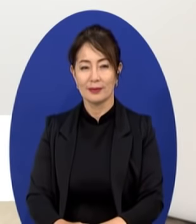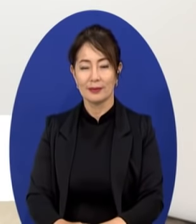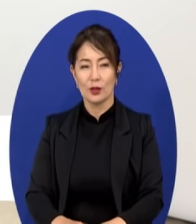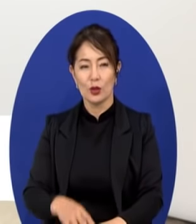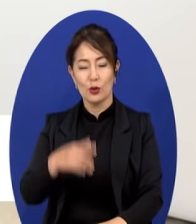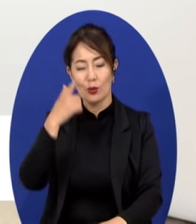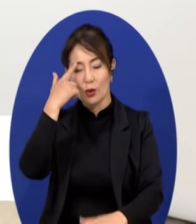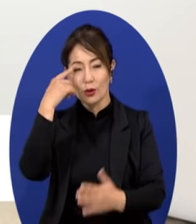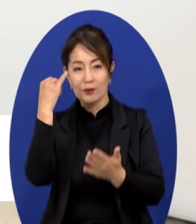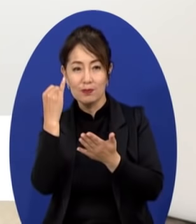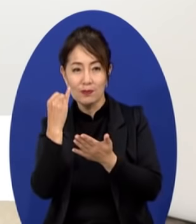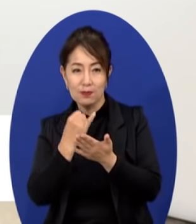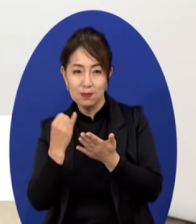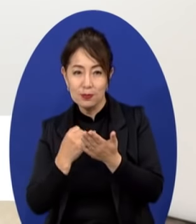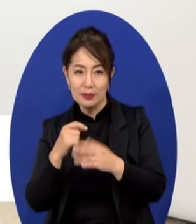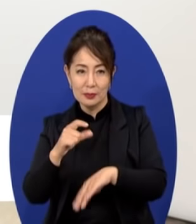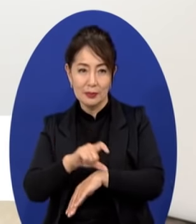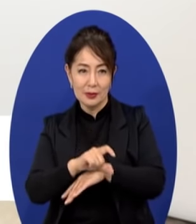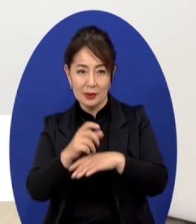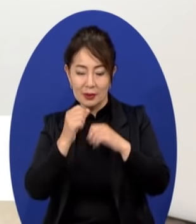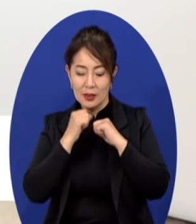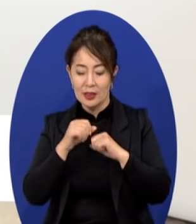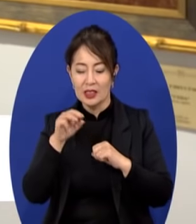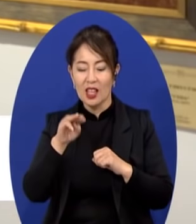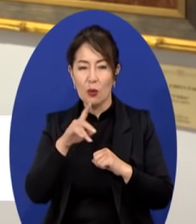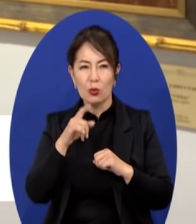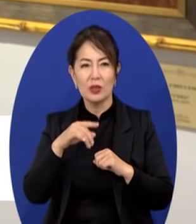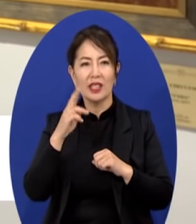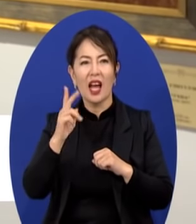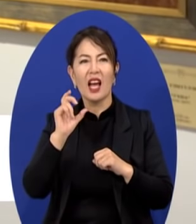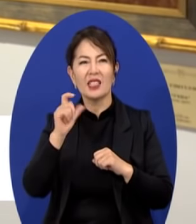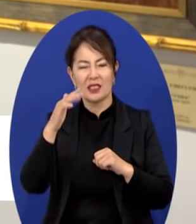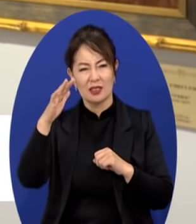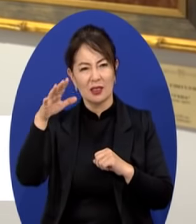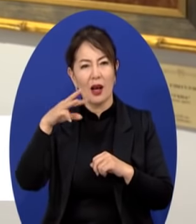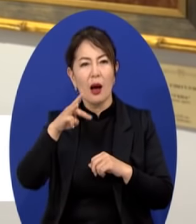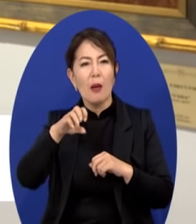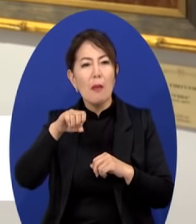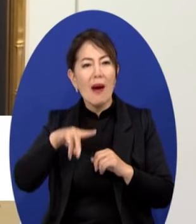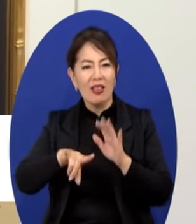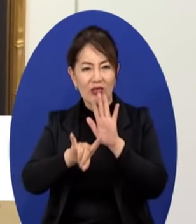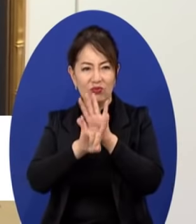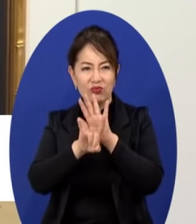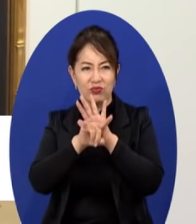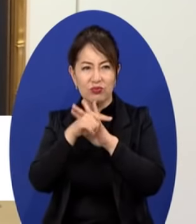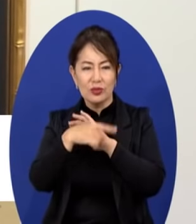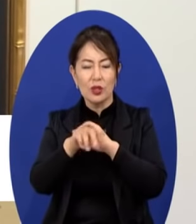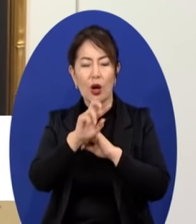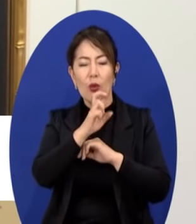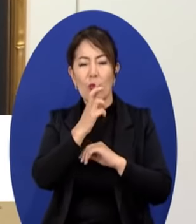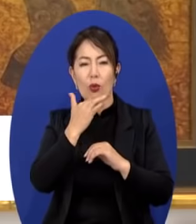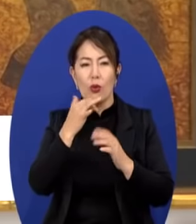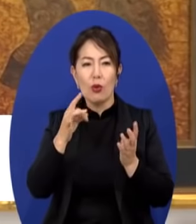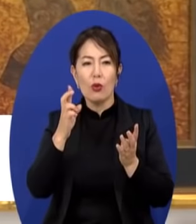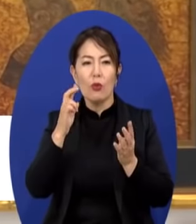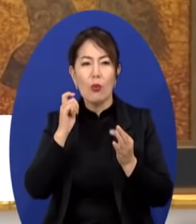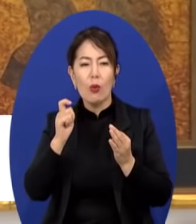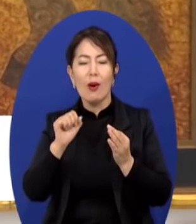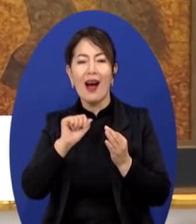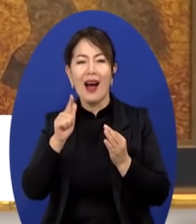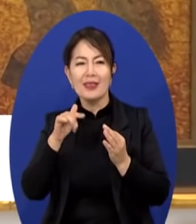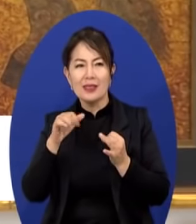Монгол зургаар мэрэгжил эзэмшсэн Тэмүүлэнгийн эцэг малын зургууд өөрийн гэсэн өвөрмөц өнгө төрхтэй буур, бух, азраг,